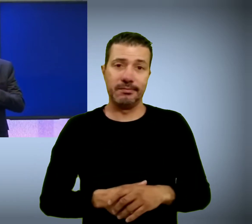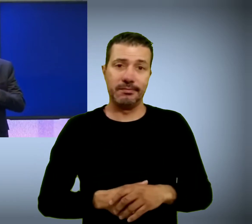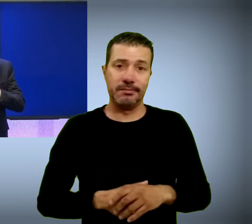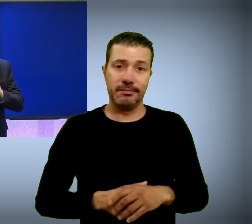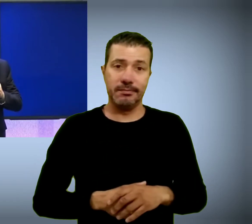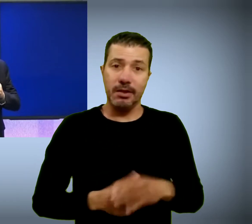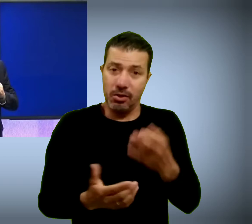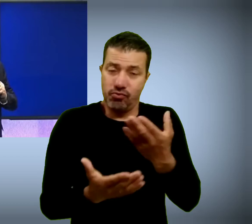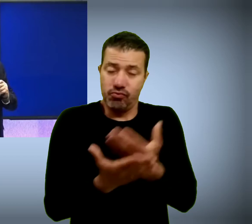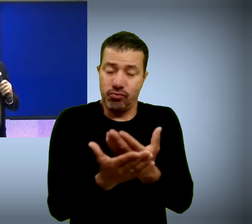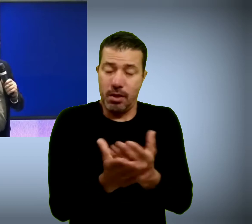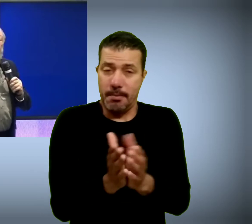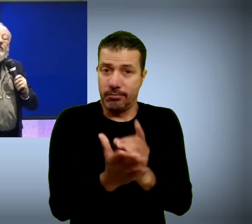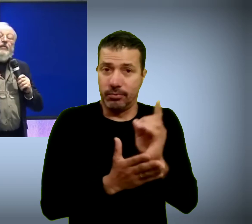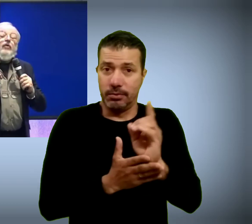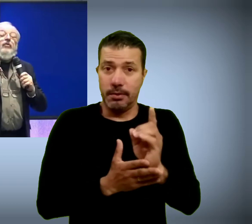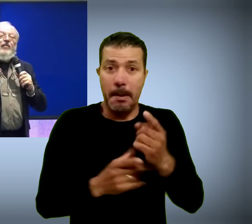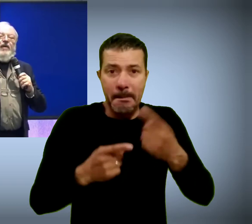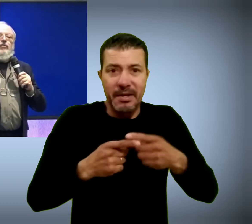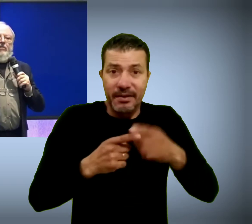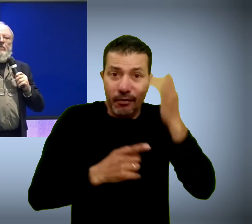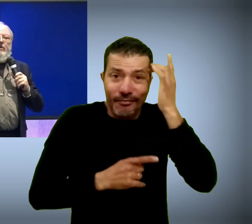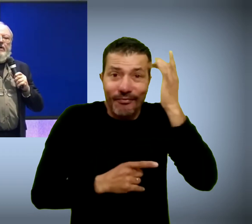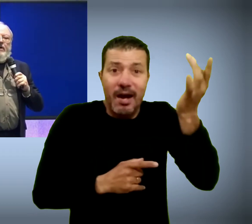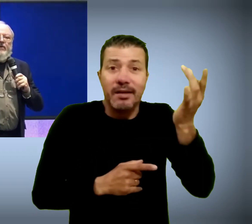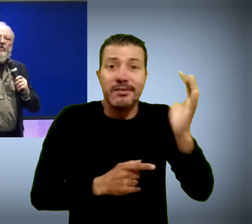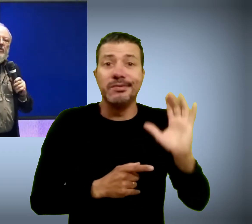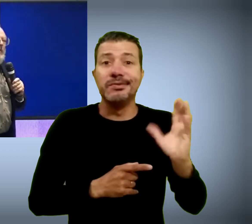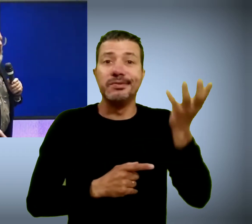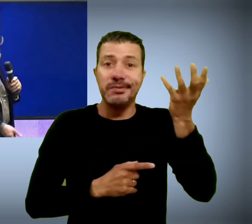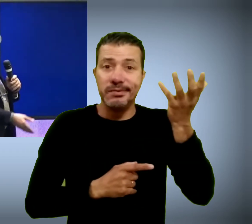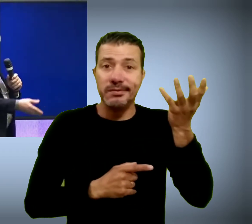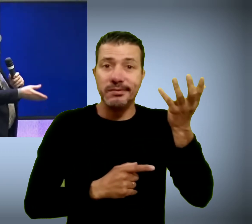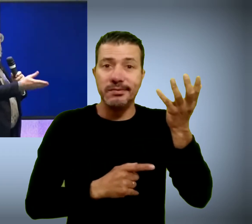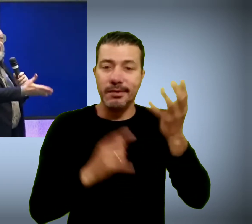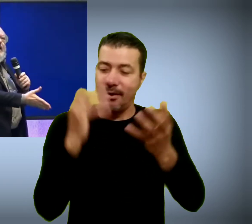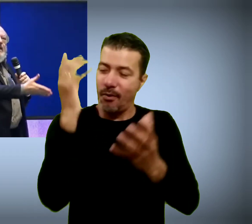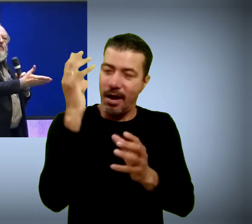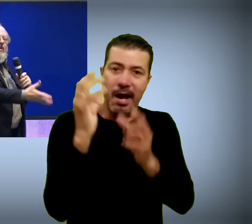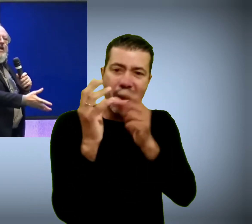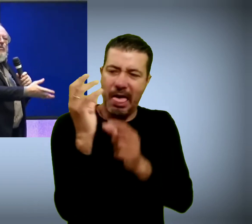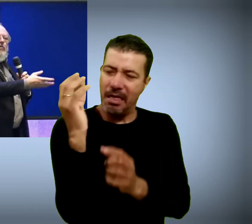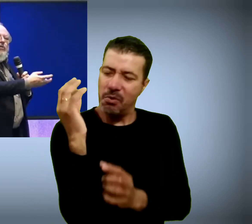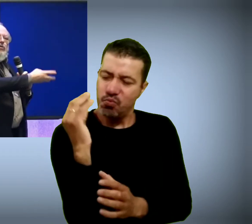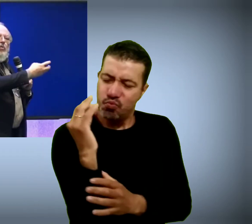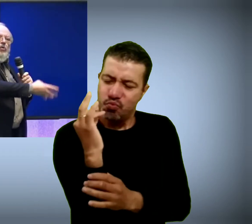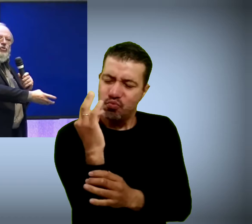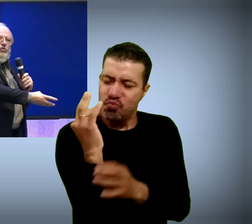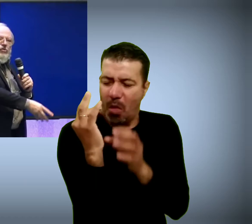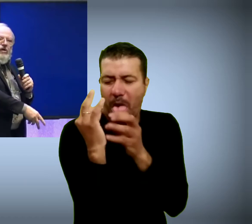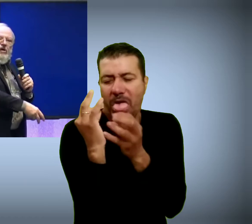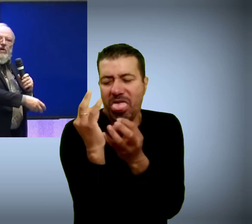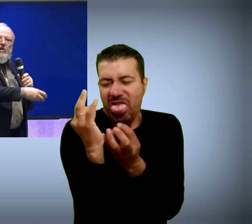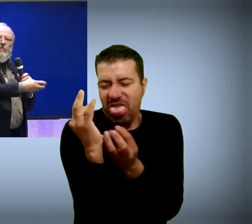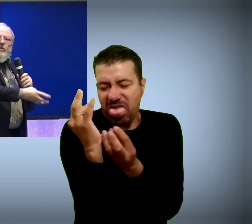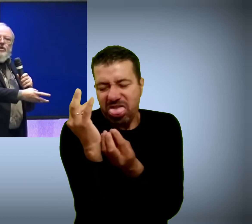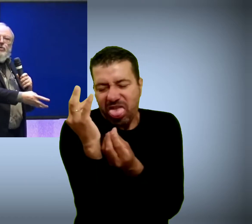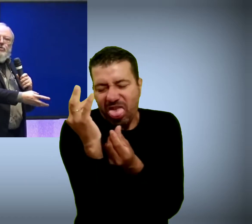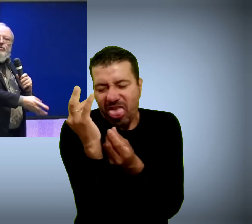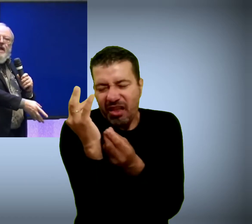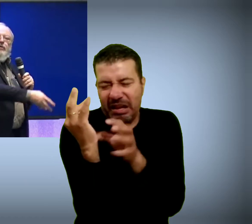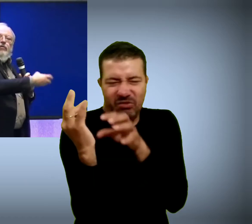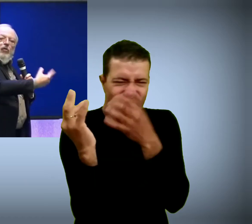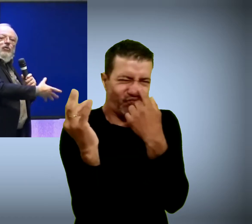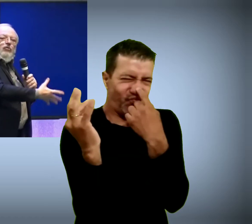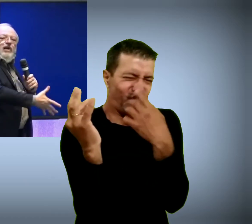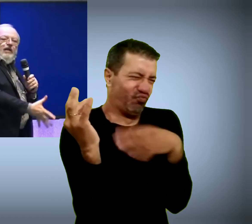nós estamos estudando aqui. Porque se fosse fácil, se fosse uma árvore pequena, feia, com fruto murcho, mal